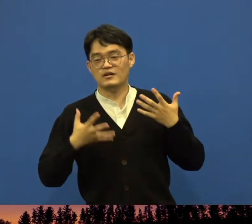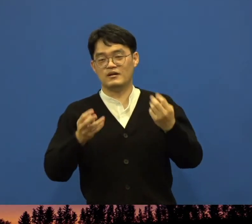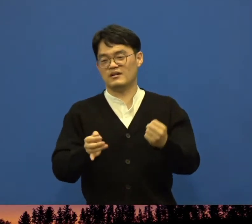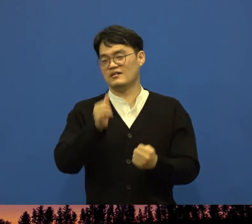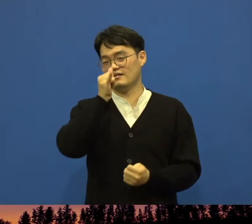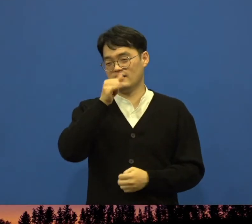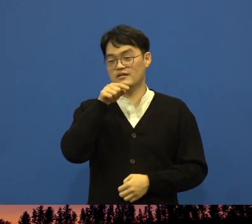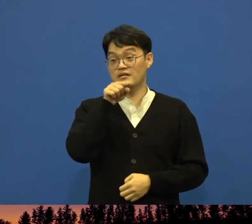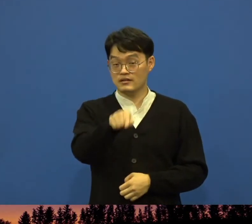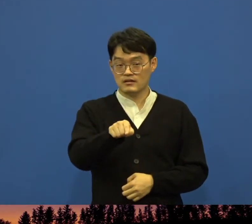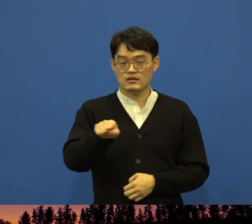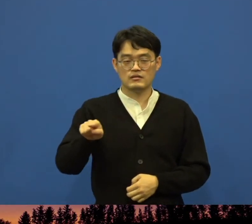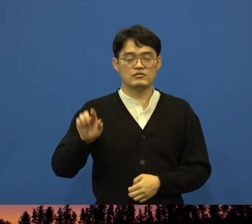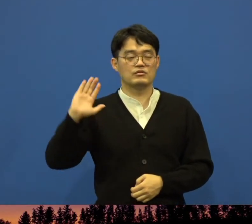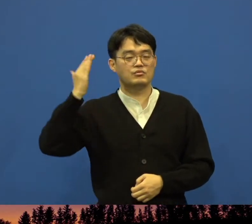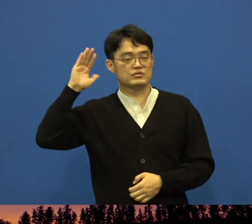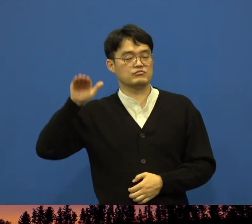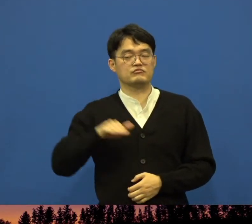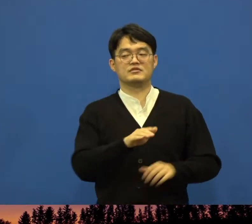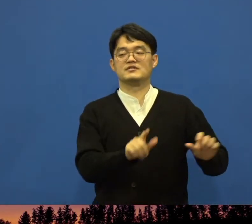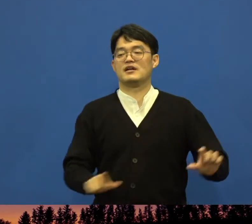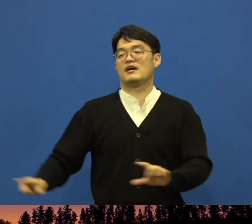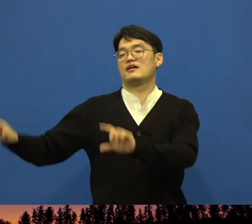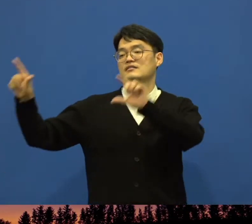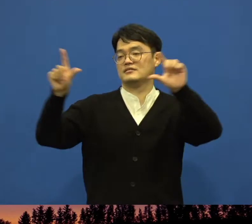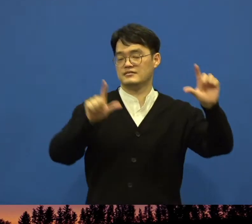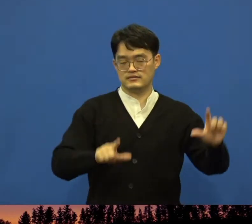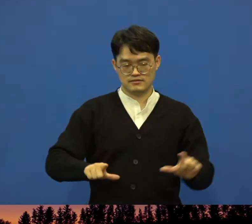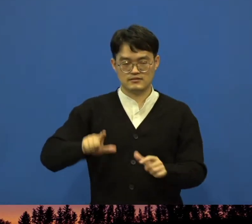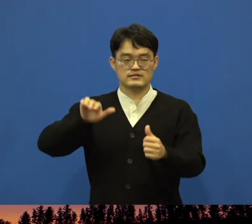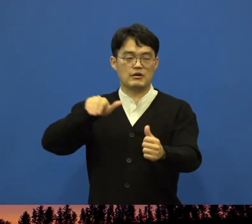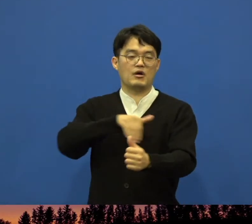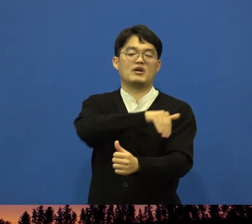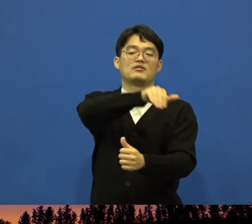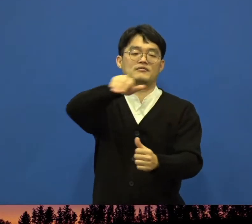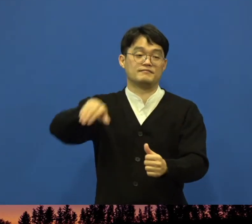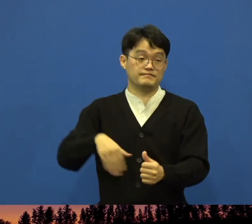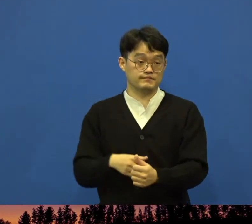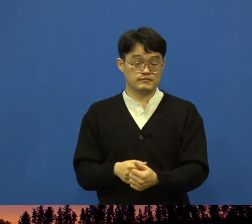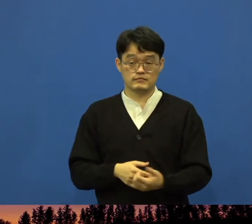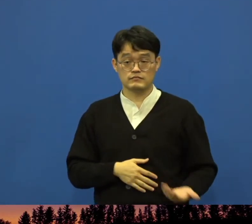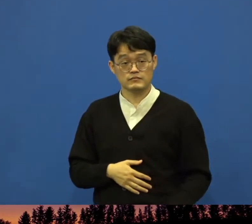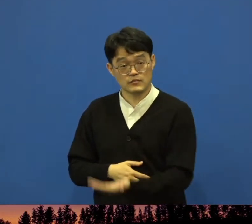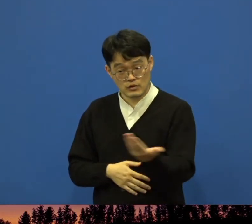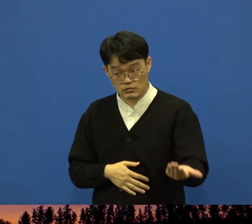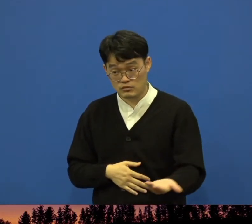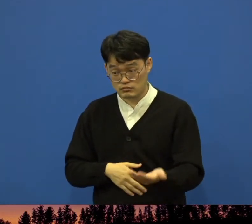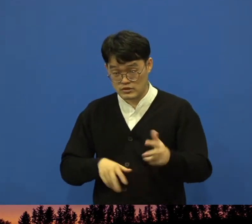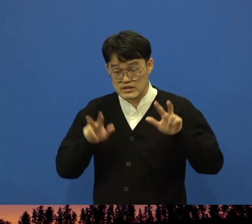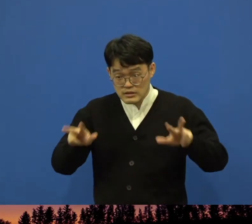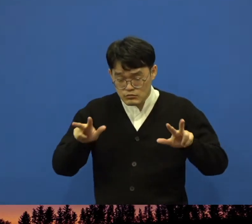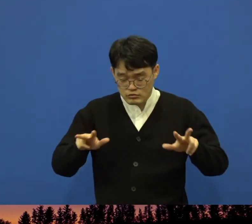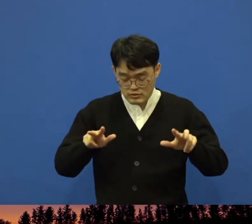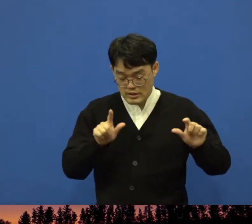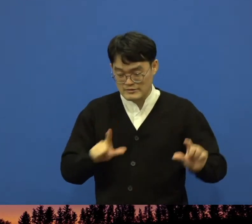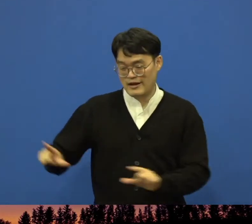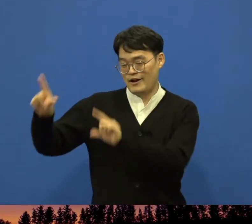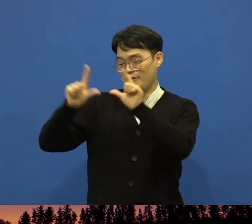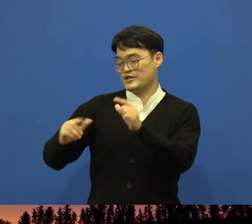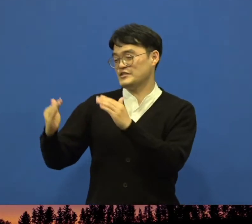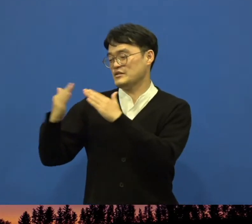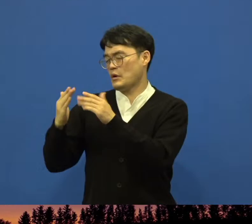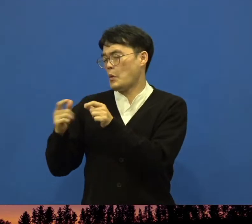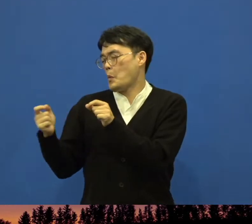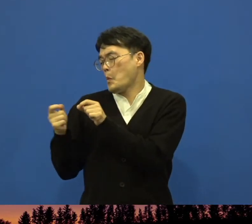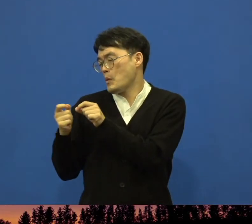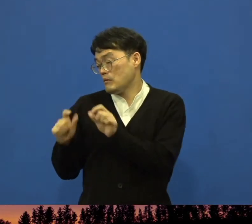이제 답변입니다. 우리도 늘 살던 동네에 살고 늘 만나는 사람을 만나자. 늘 만나는 사람